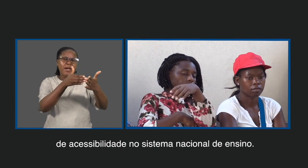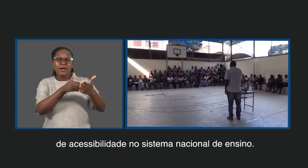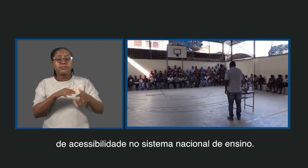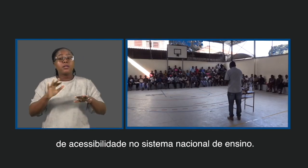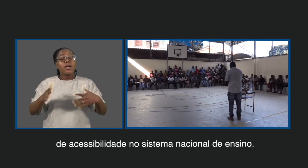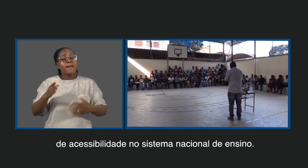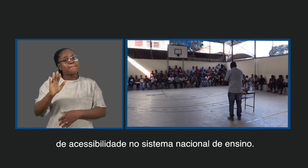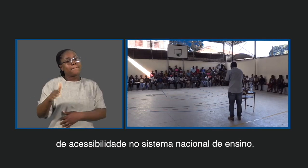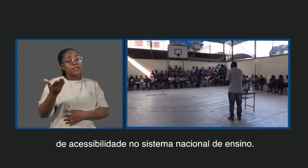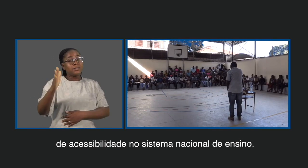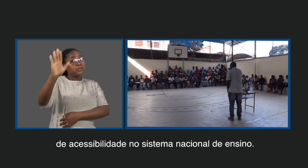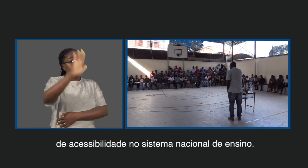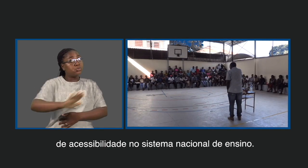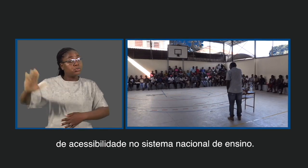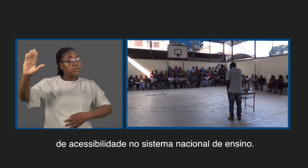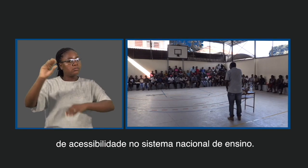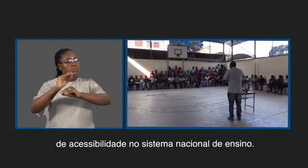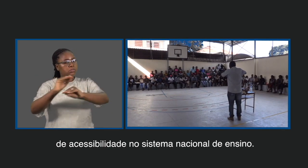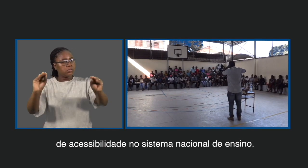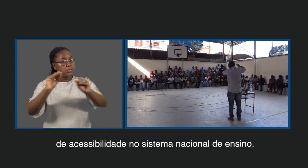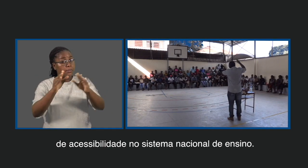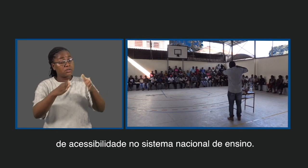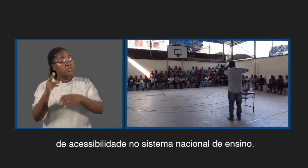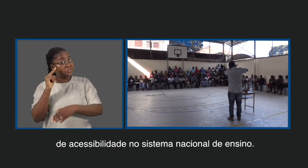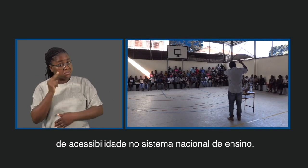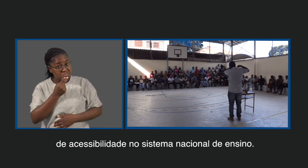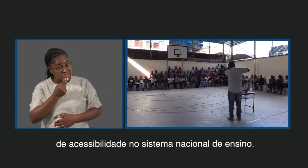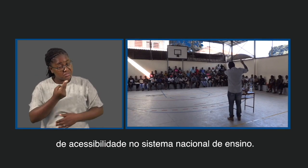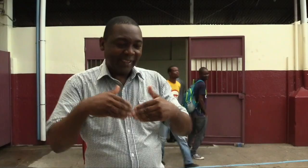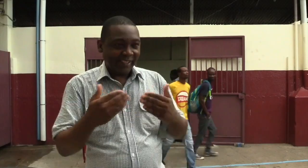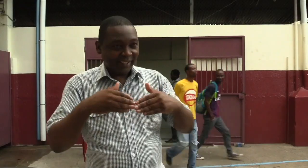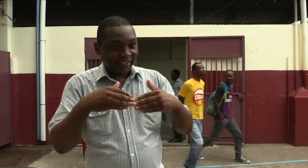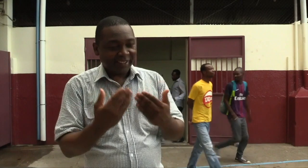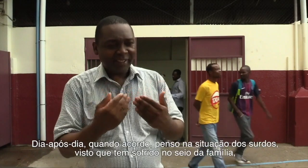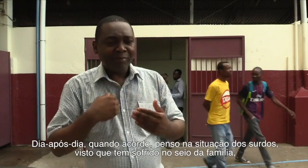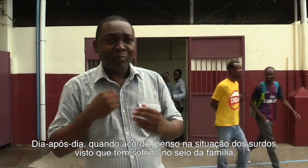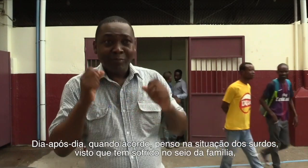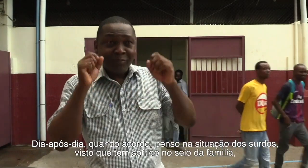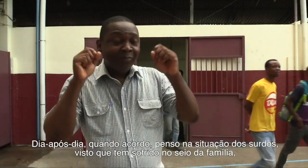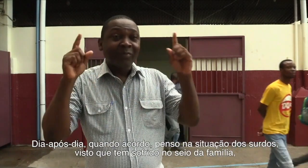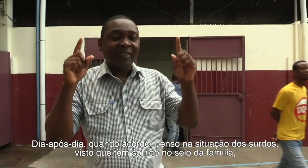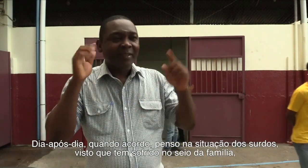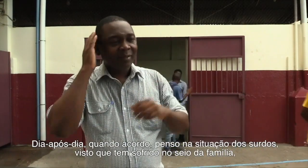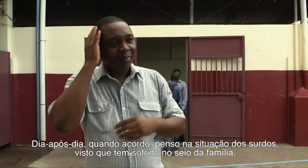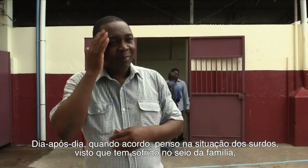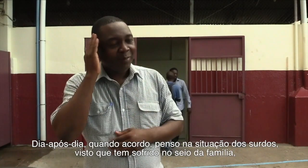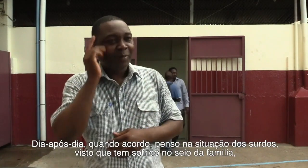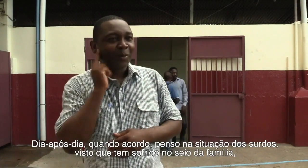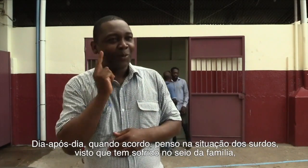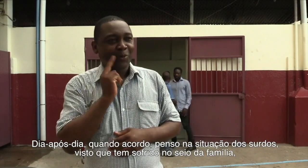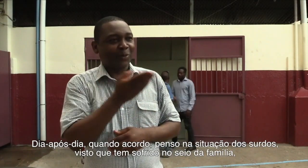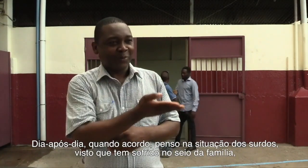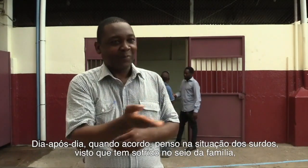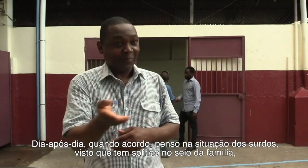as barreiras de acessibilidade no Sistema Nacional de Ensino. Dia após dia, quando